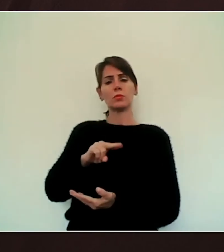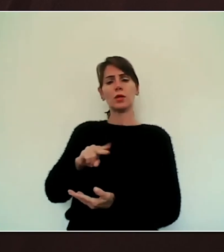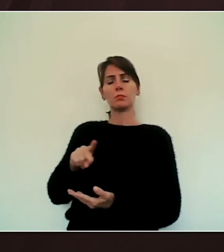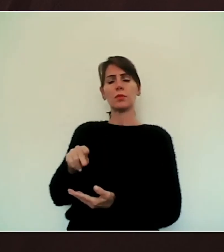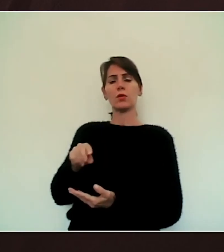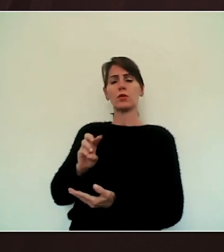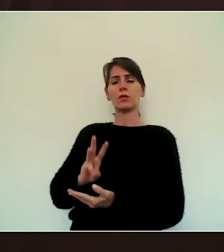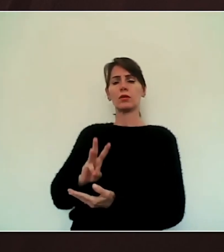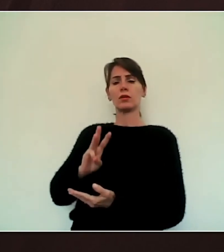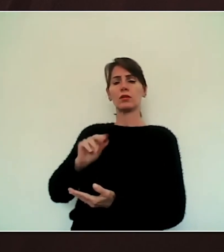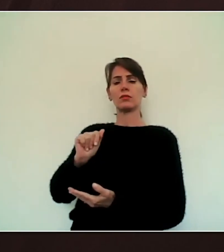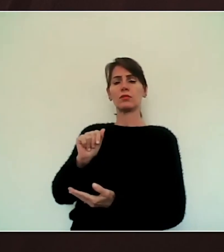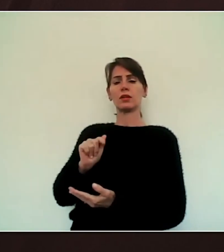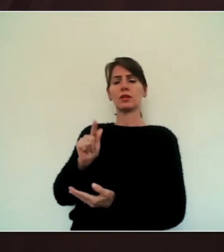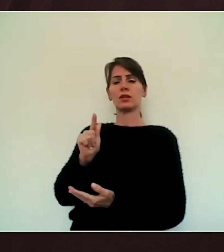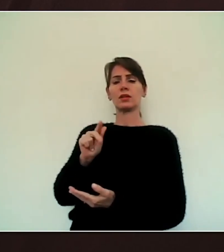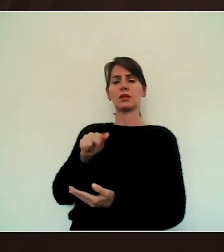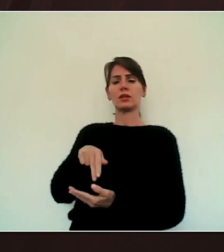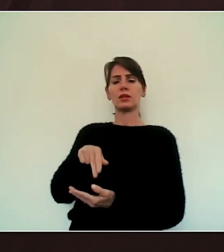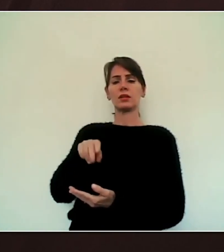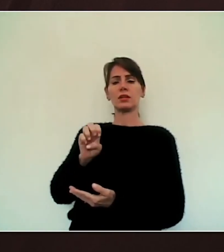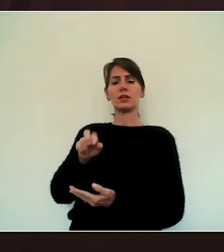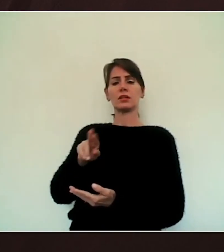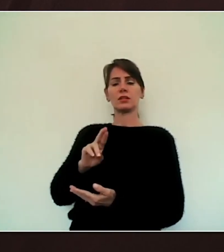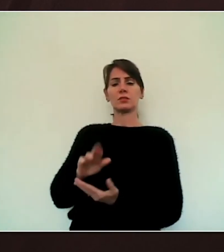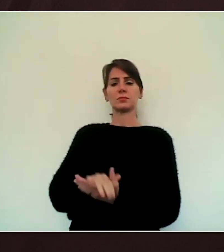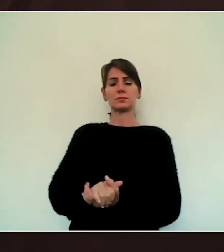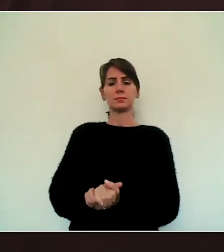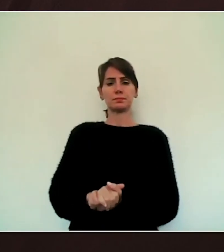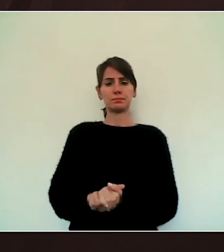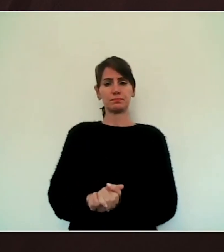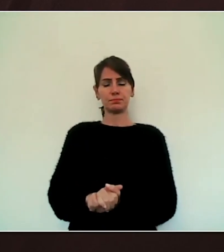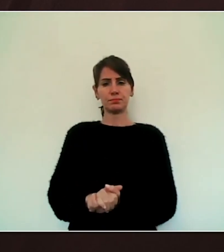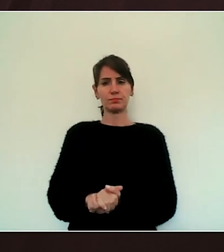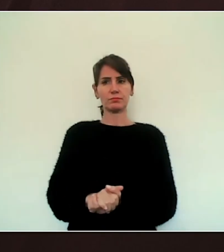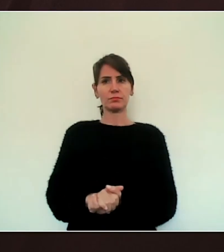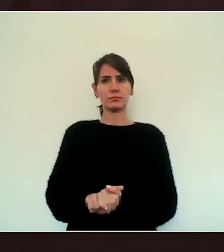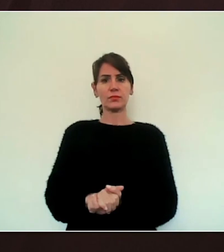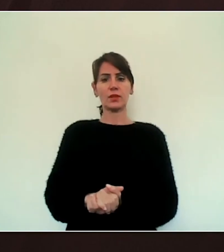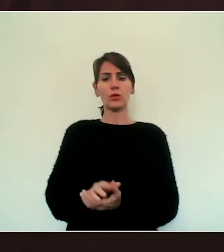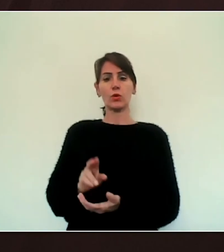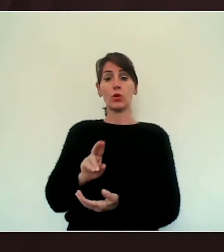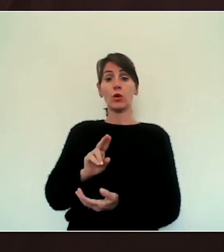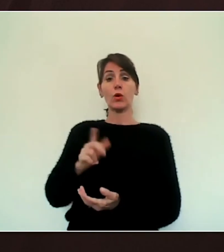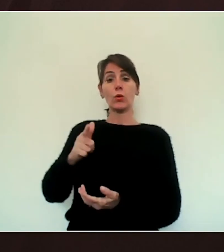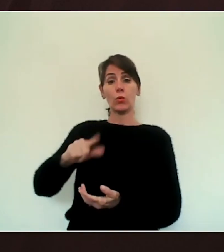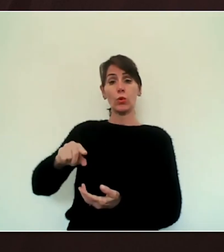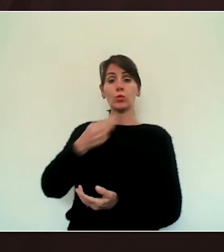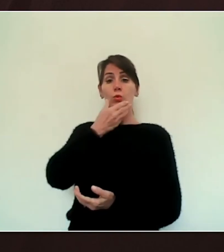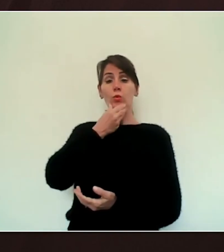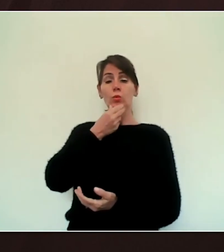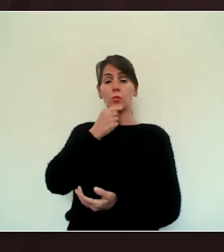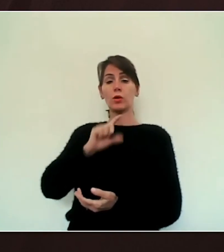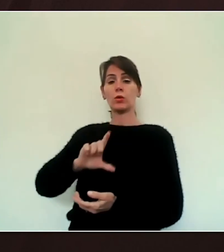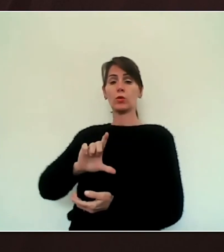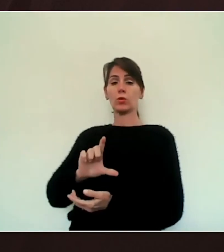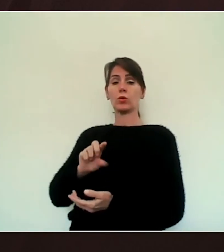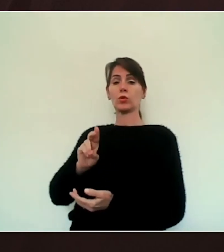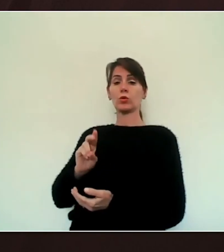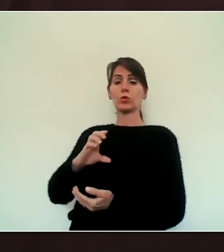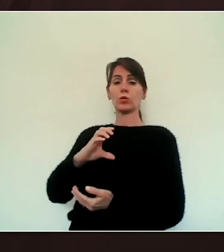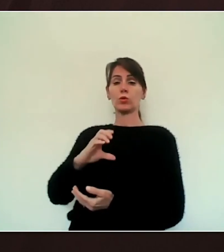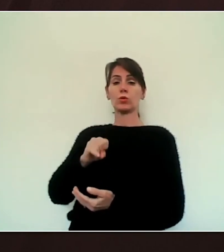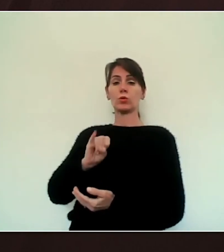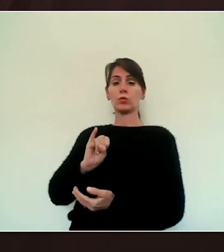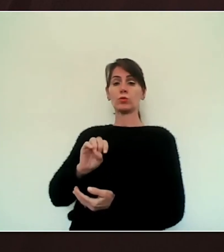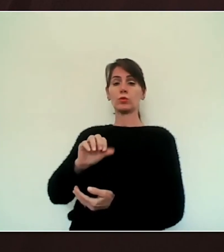vendo? Esses dois aqui, ontem tive uma boa comunhão com eles. Eles estão fazendo um trabalho de rede de cuidado